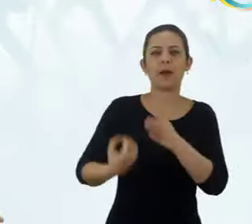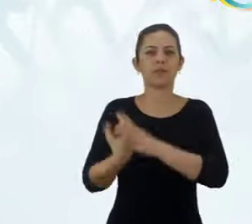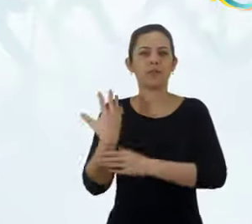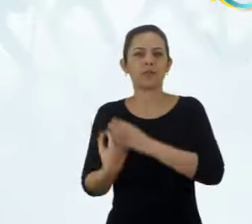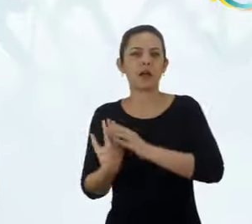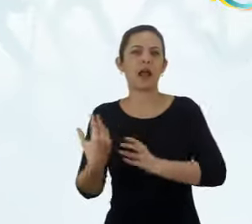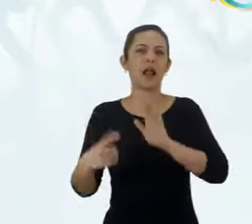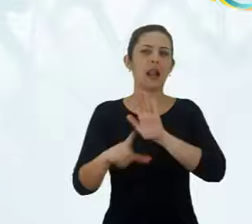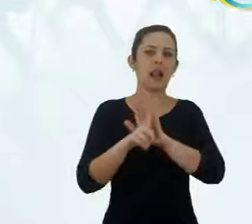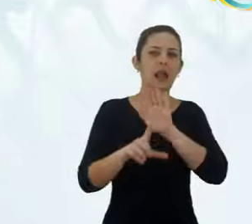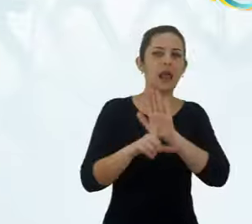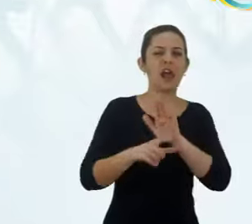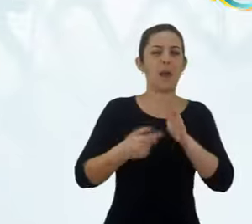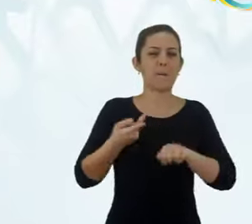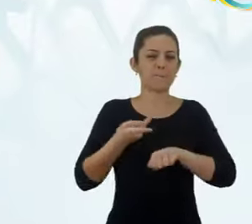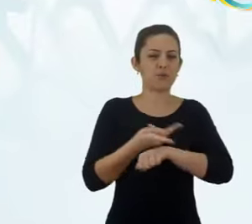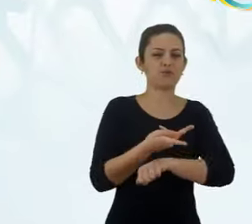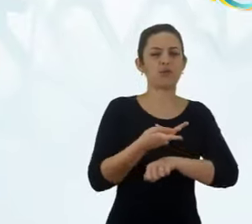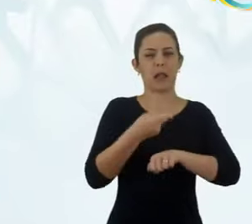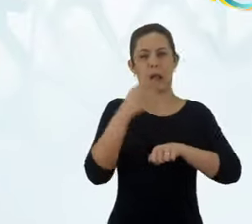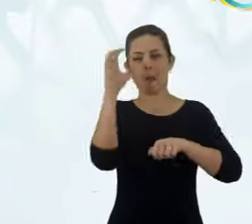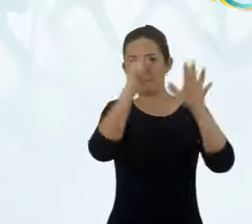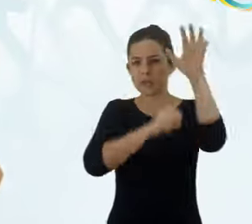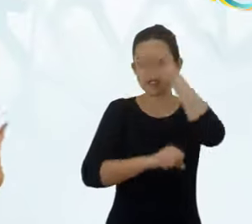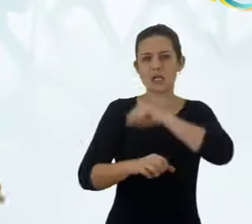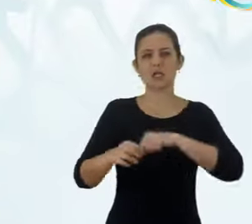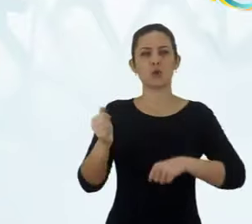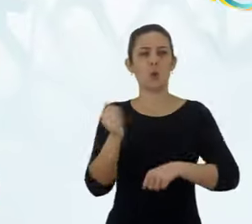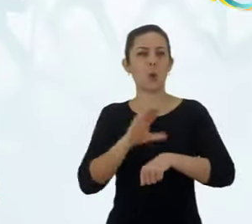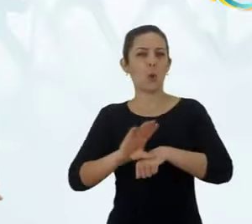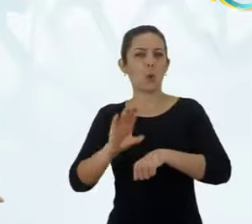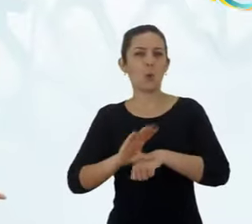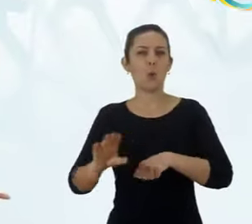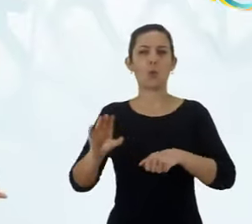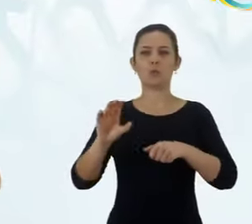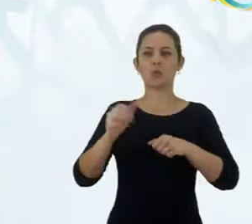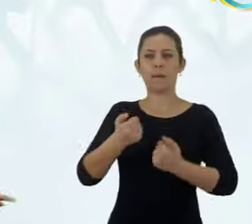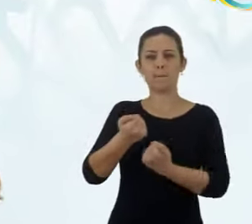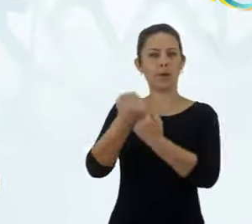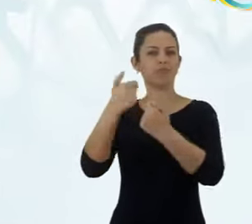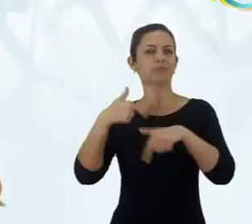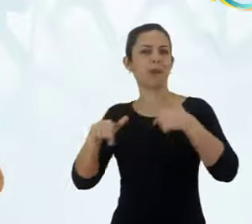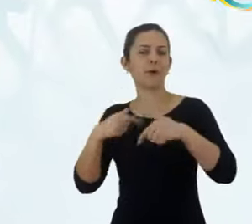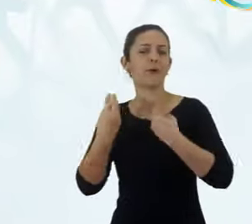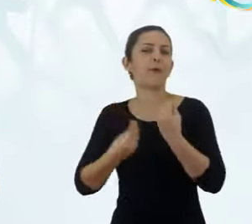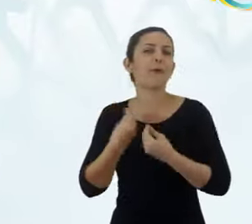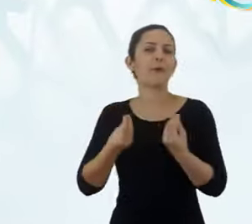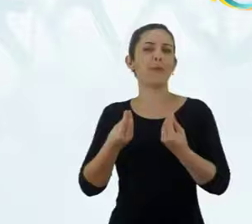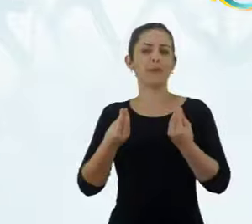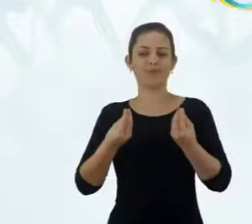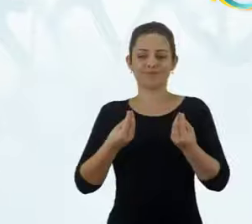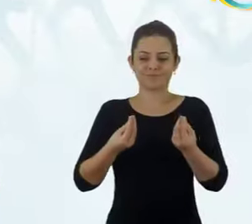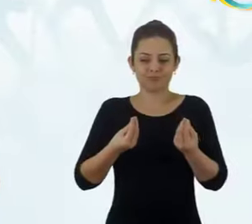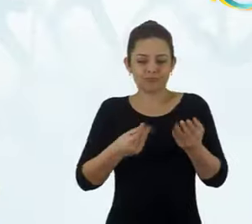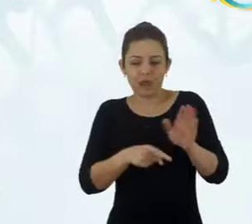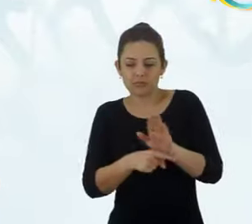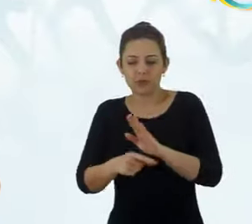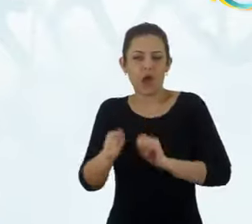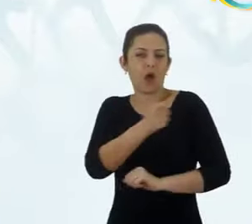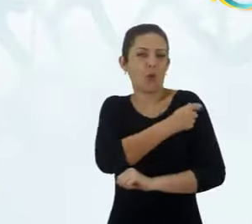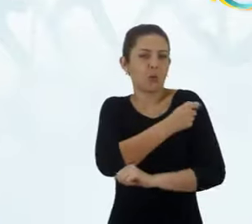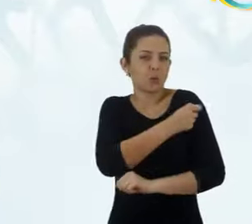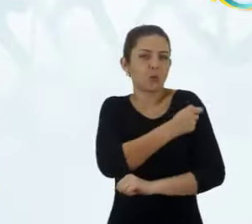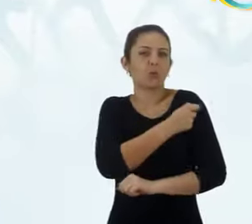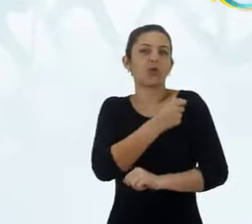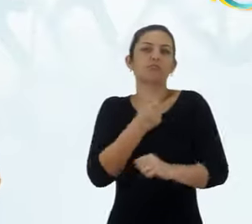estão aparecendo, tanta busca por aprendizado, busca por novas ferramentas de trabalho dentro da sala de aula. Então eu